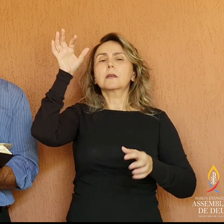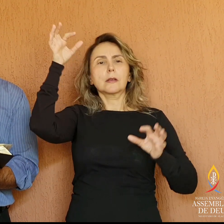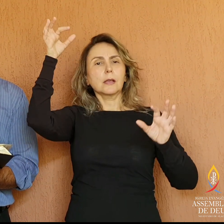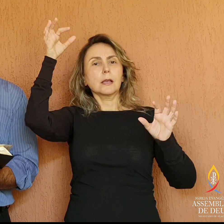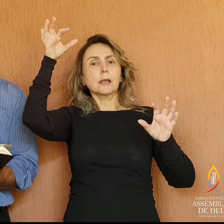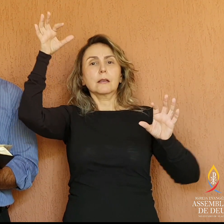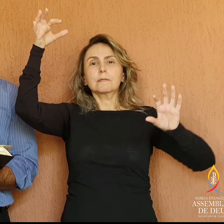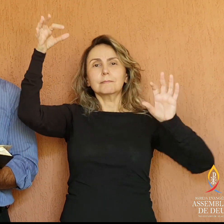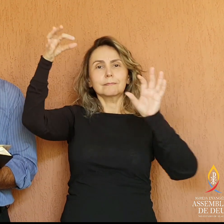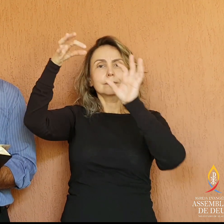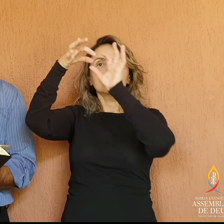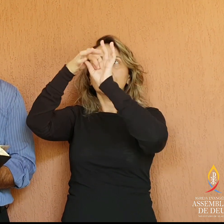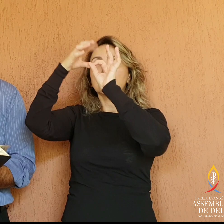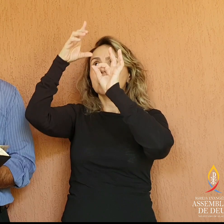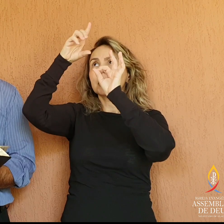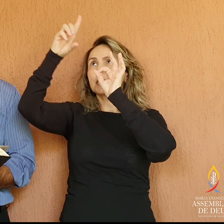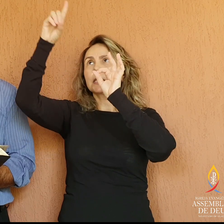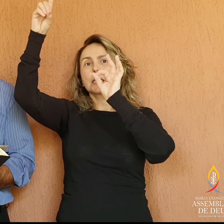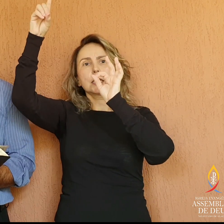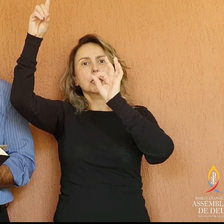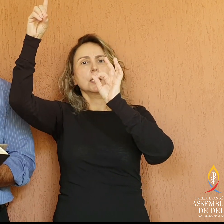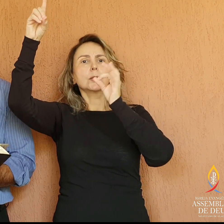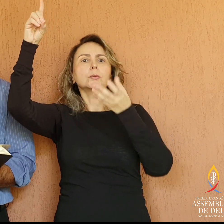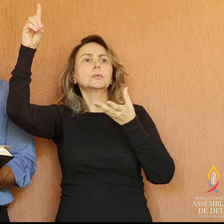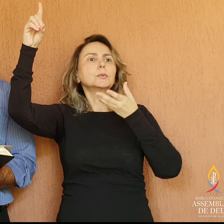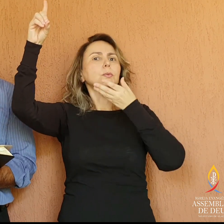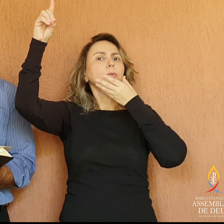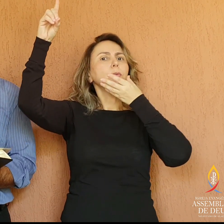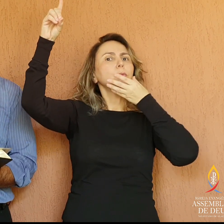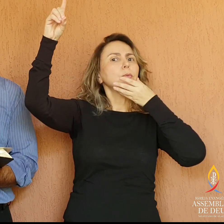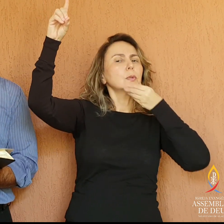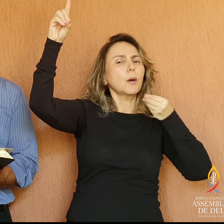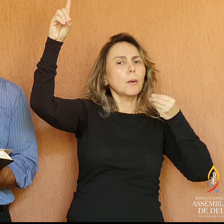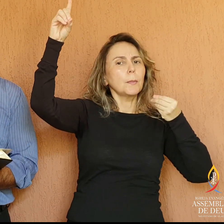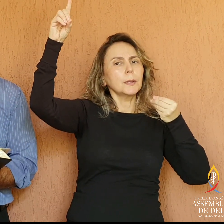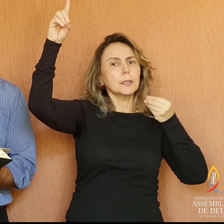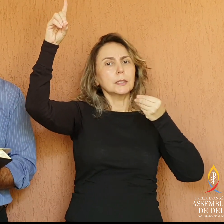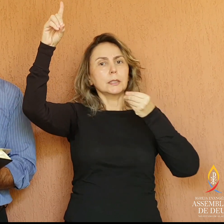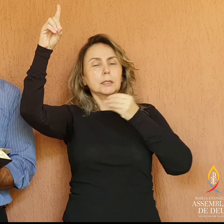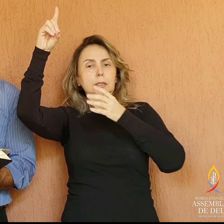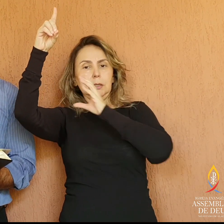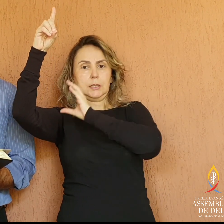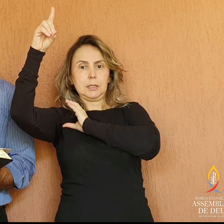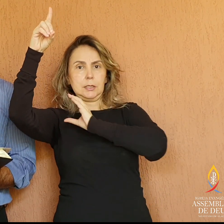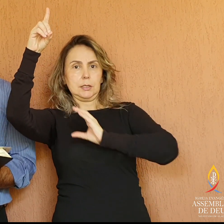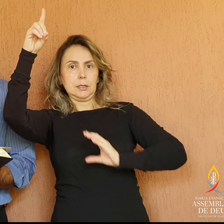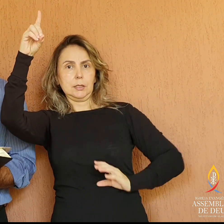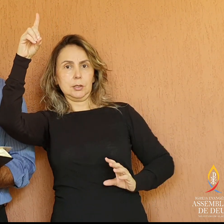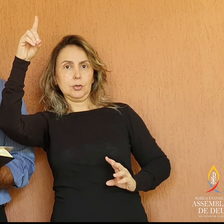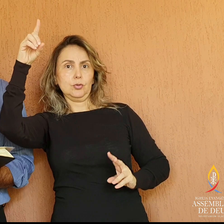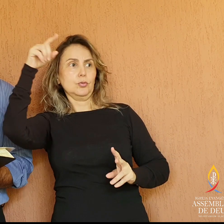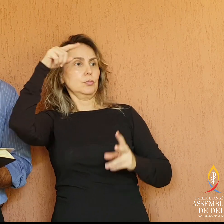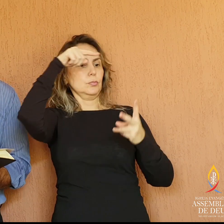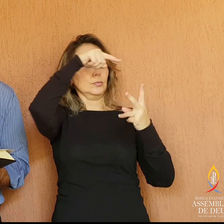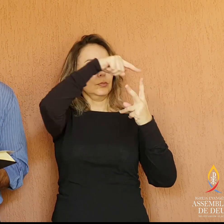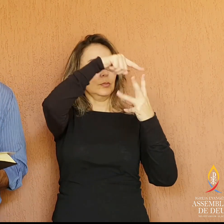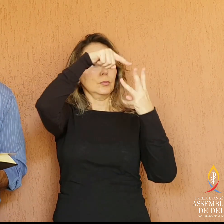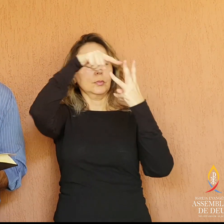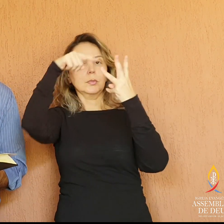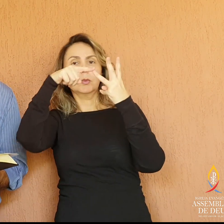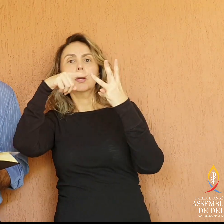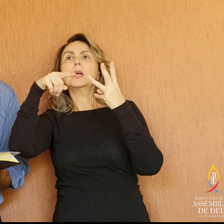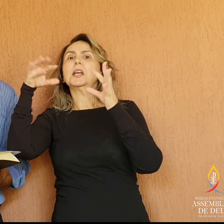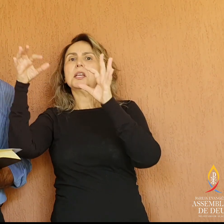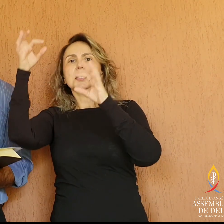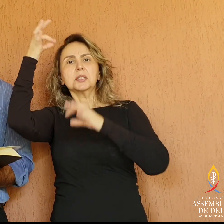o homem e Cristo. E qual a relação desses três? E ainda tem um quarto